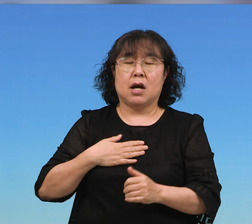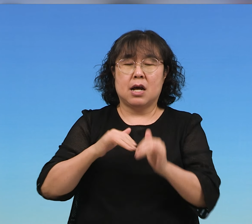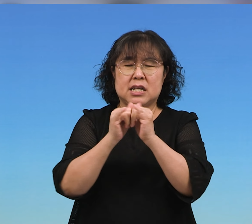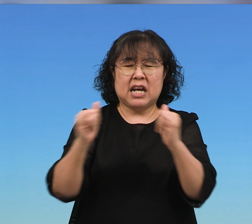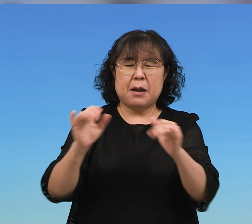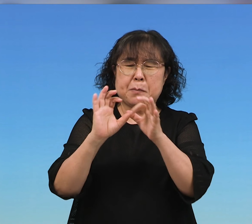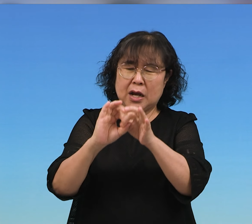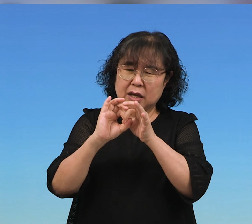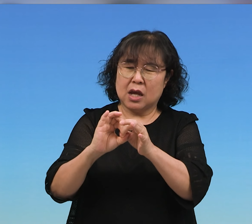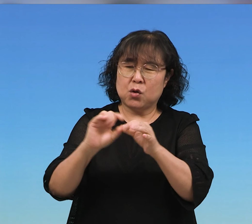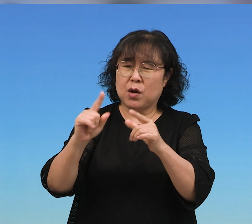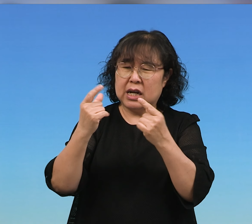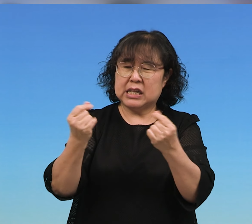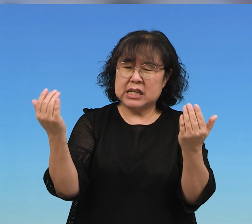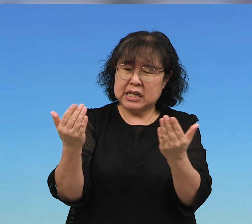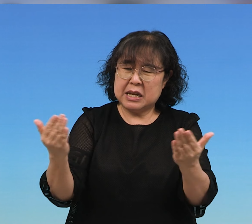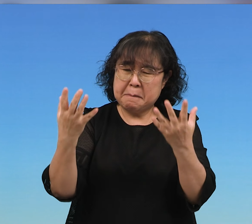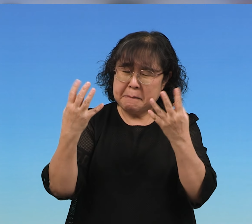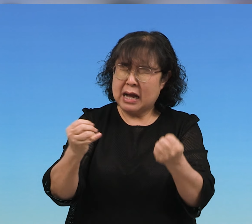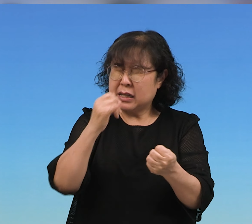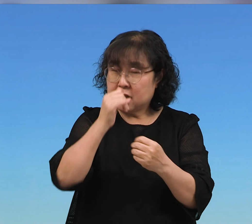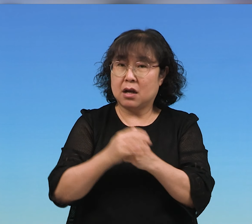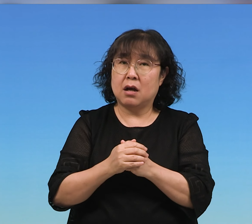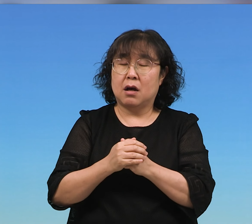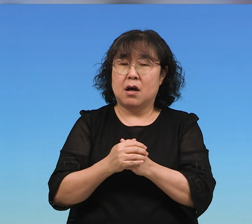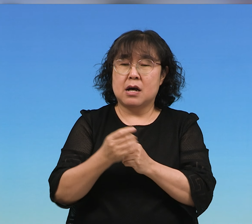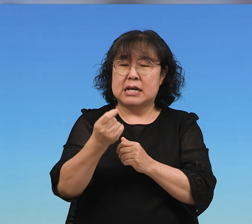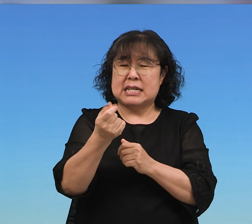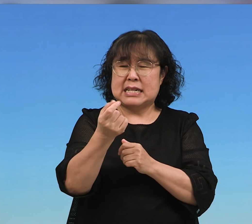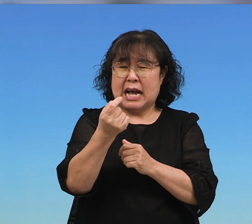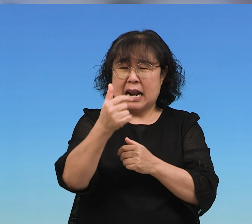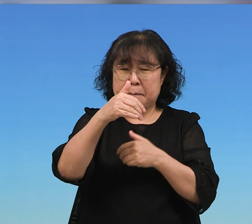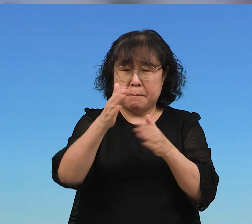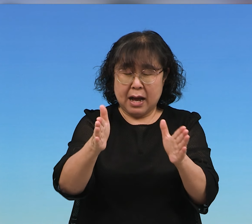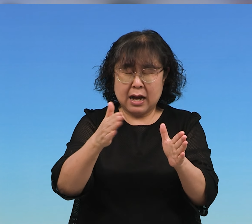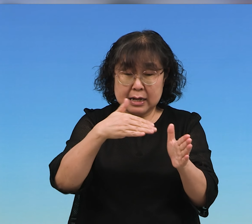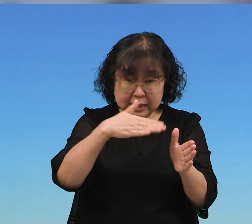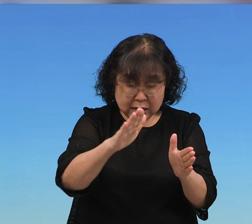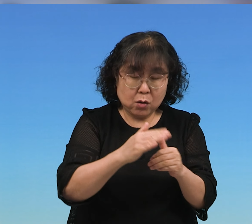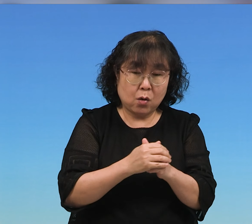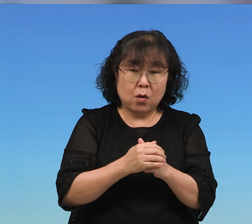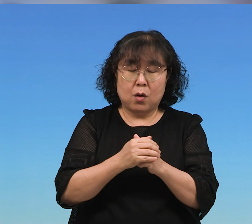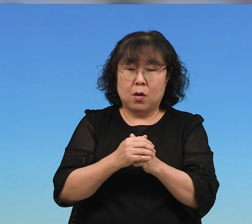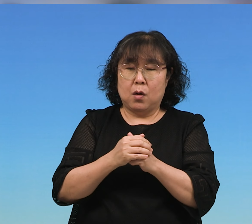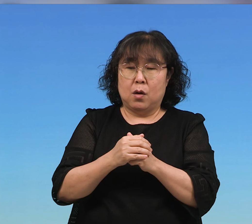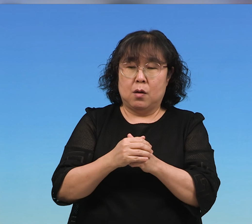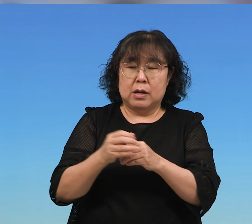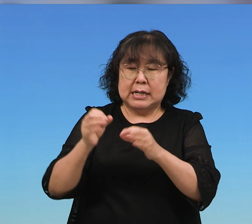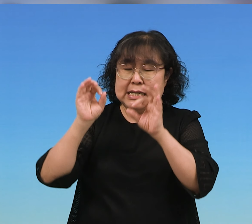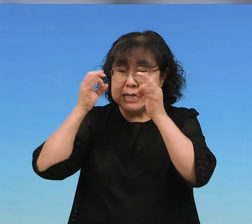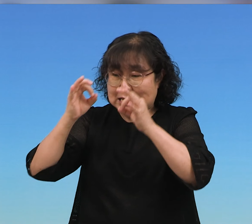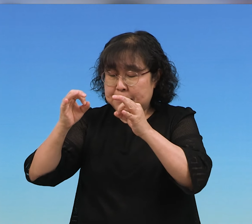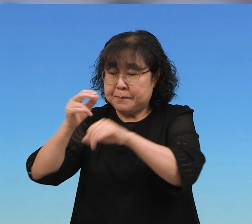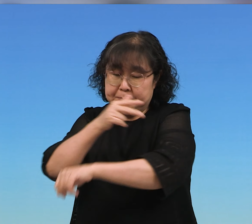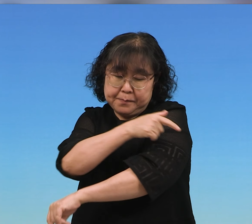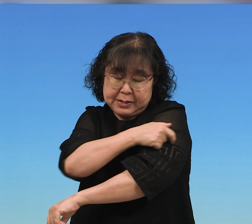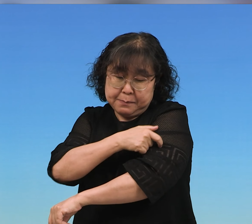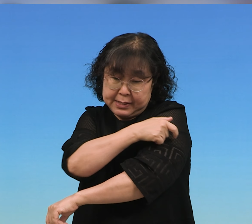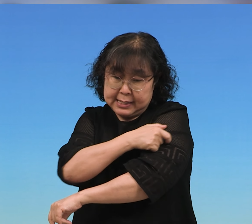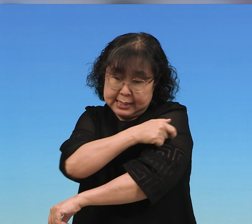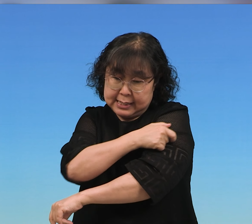다락방에 갔더니 꼭 그 미운 김집사가 있어요. 아, 다 좋은데 저 김집사만 없으면. 그래서 김집사